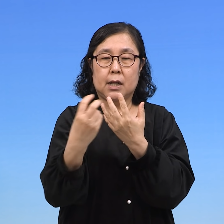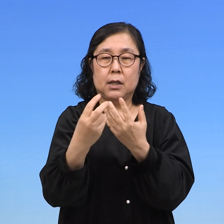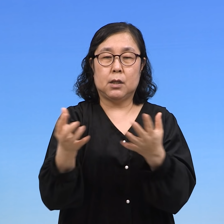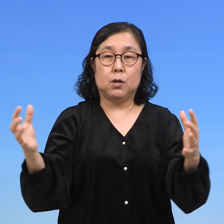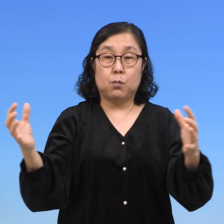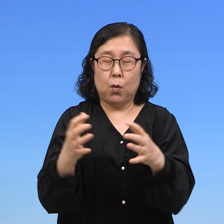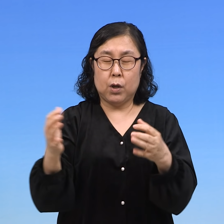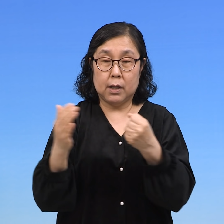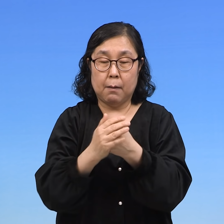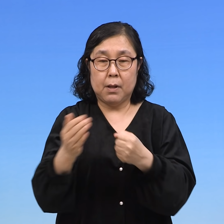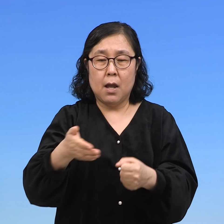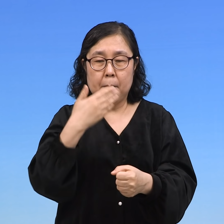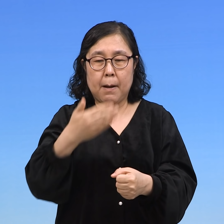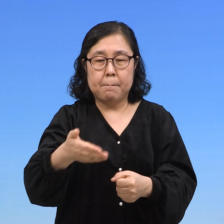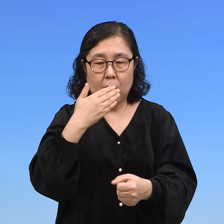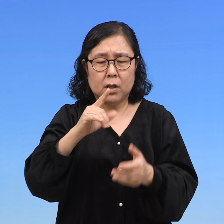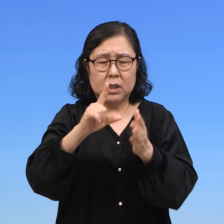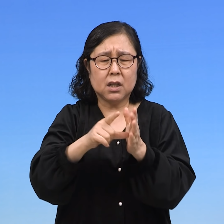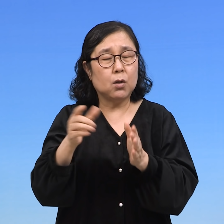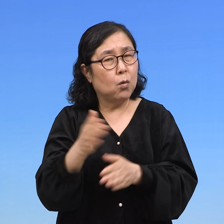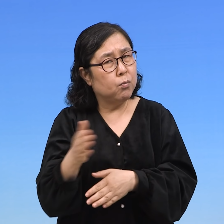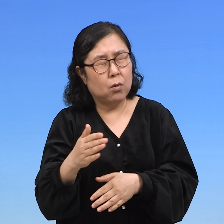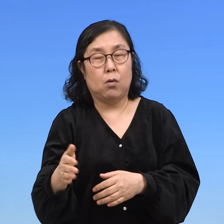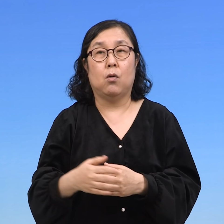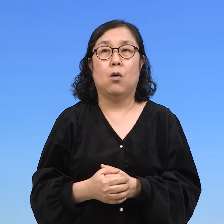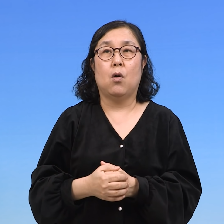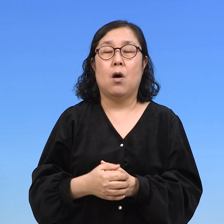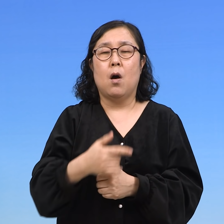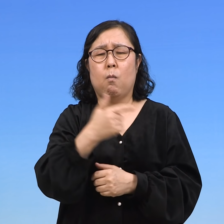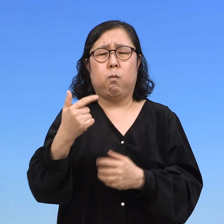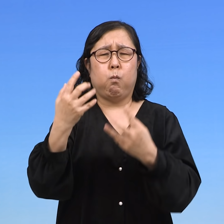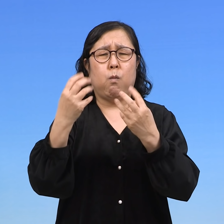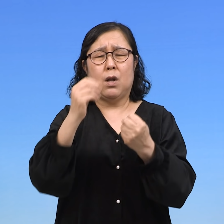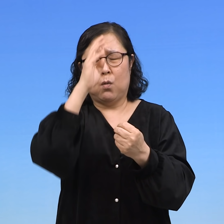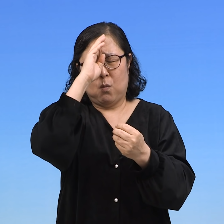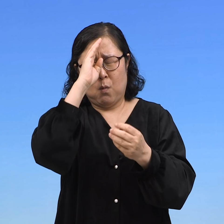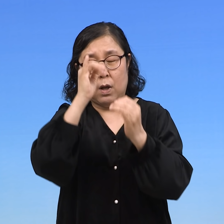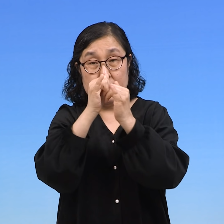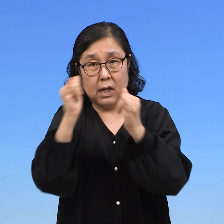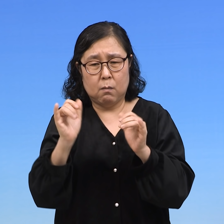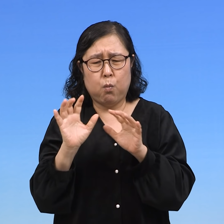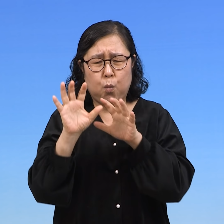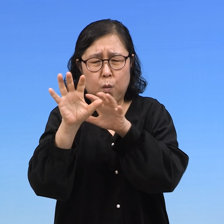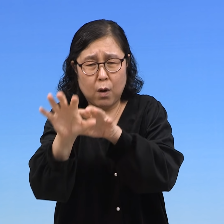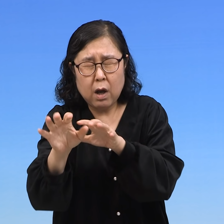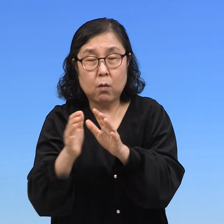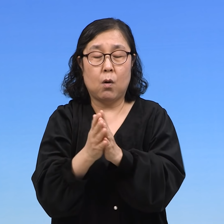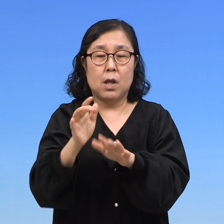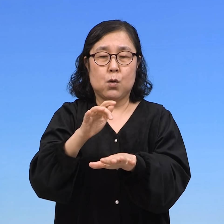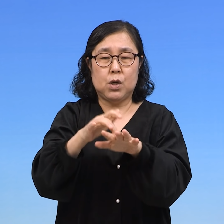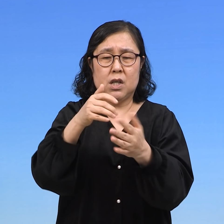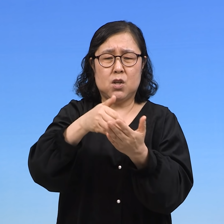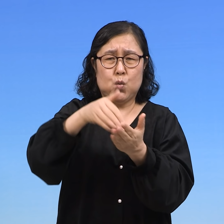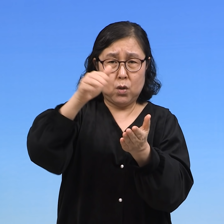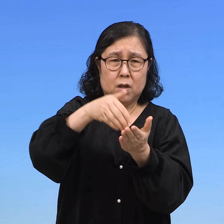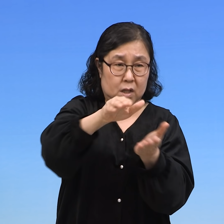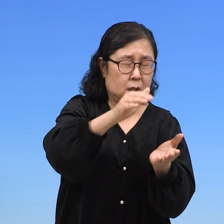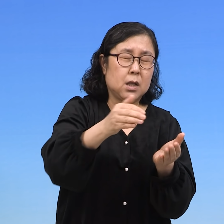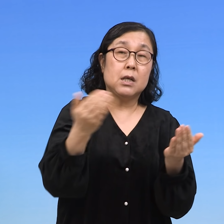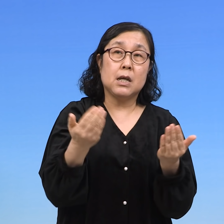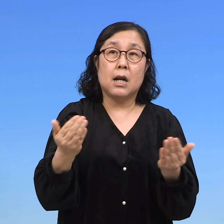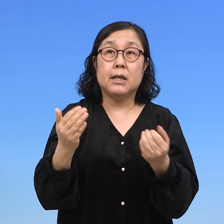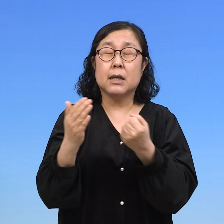모임으로 식사할 겨를도 없는지라 지금 너무나 많은 환자들이 몰려오고 귀신을 쫓아내시는 일들을